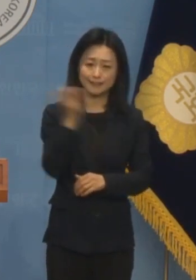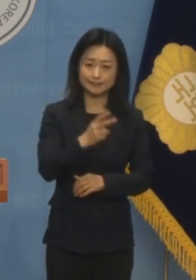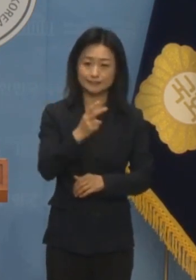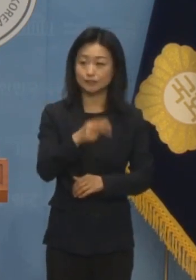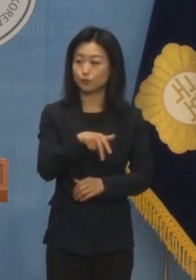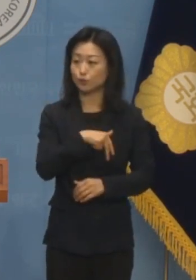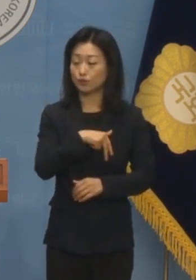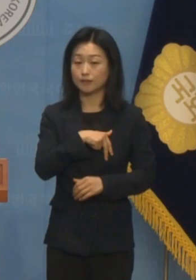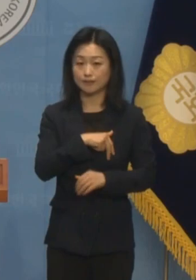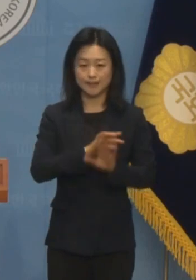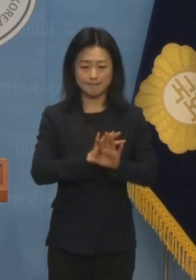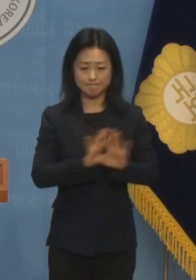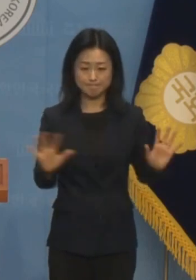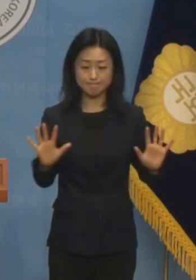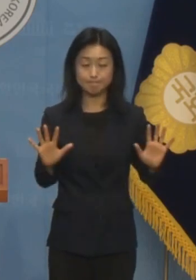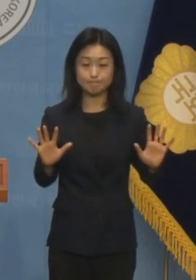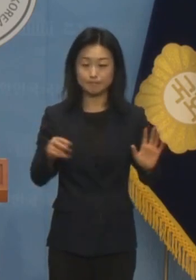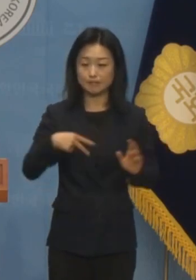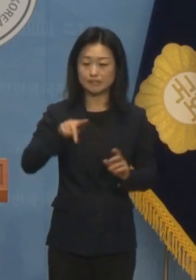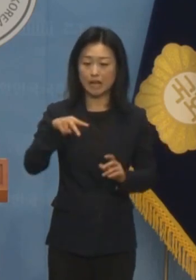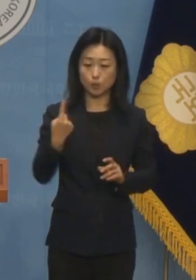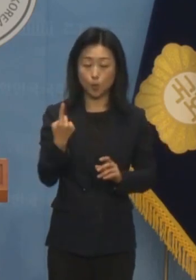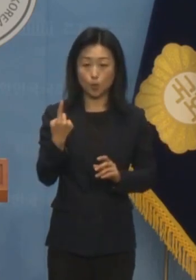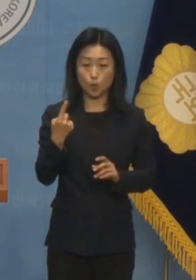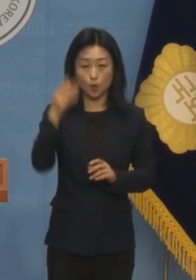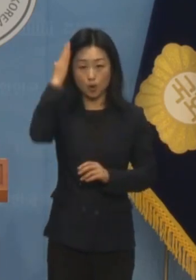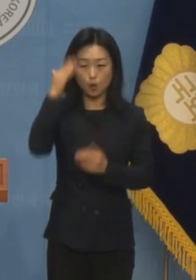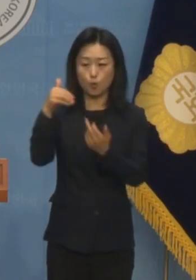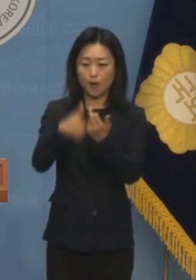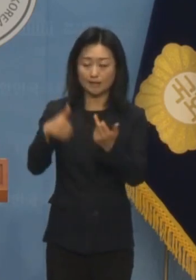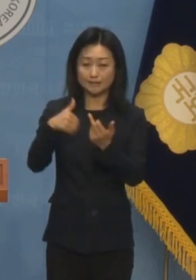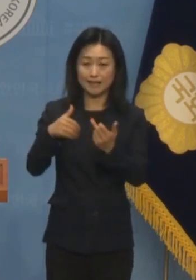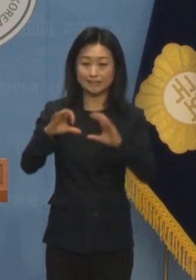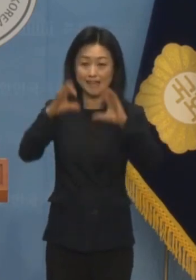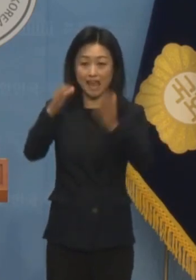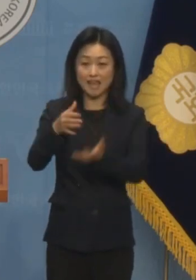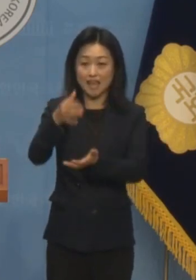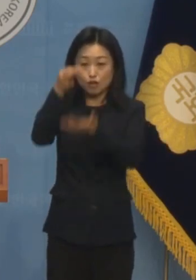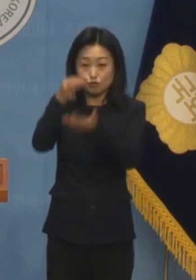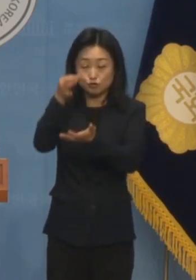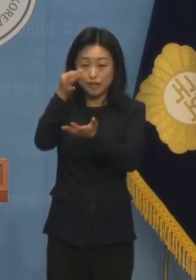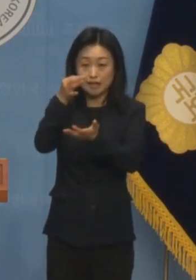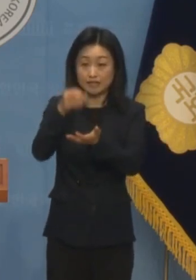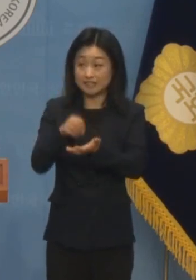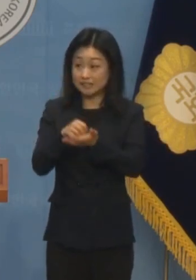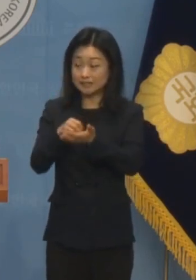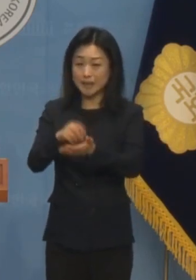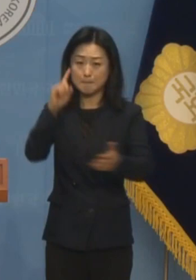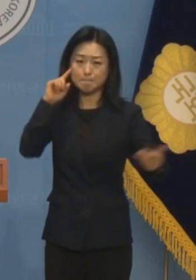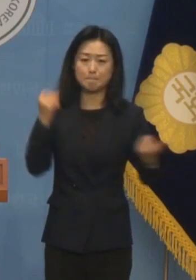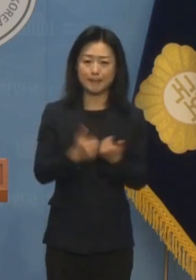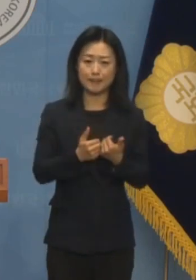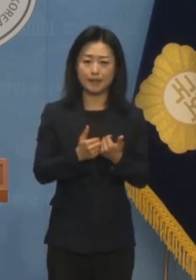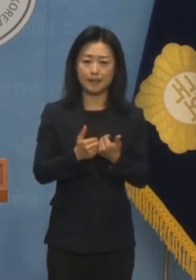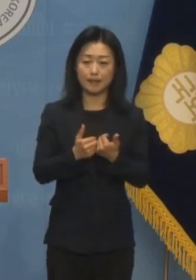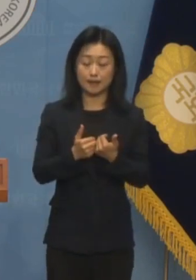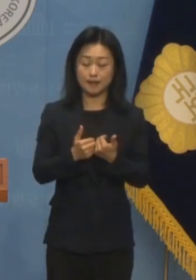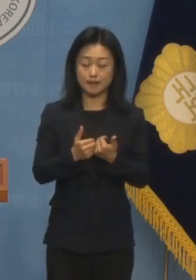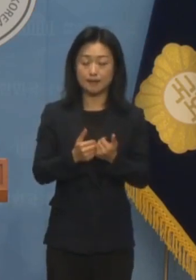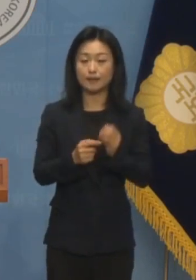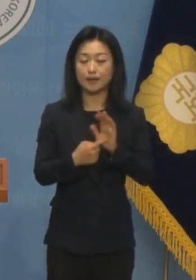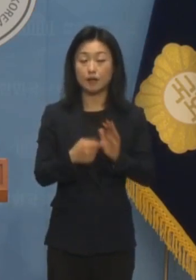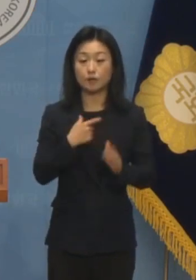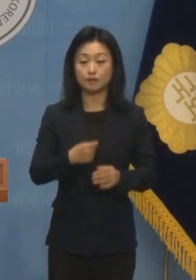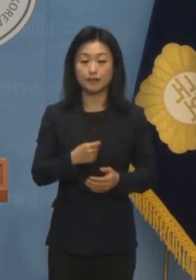의원님들과 함께 사도 광산 세계산 등제 철회 혹은 반대에 대한 기자 회견을 하도록